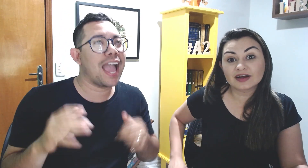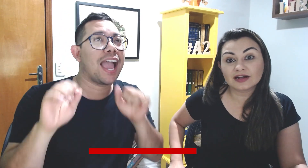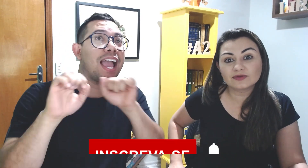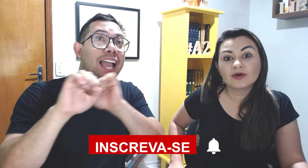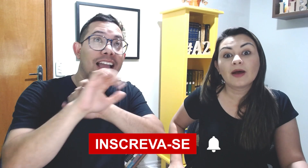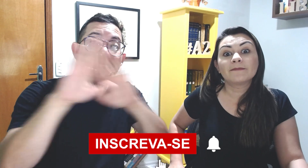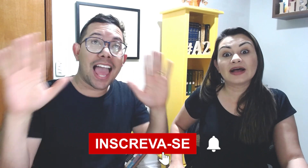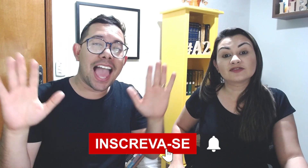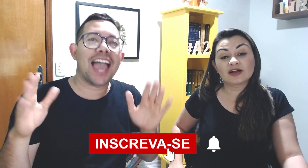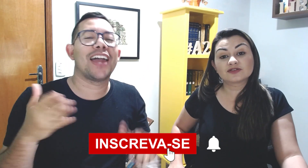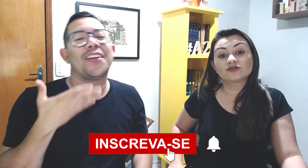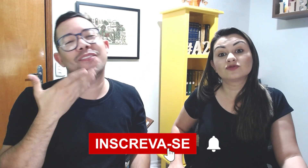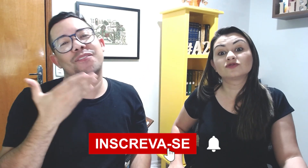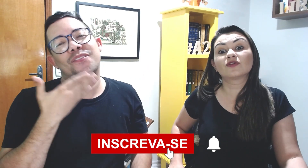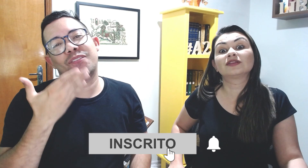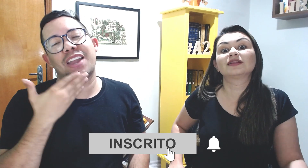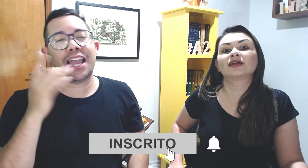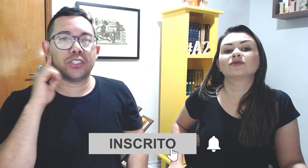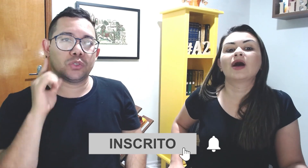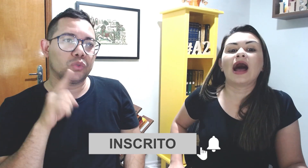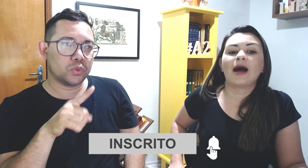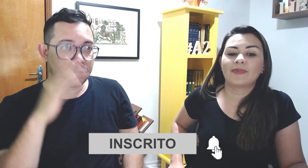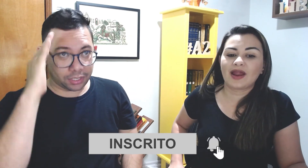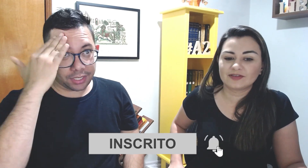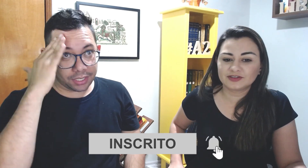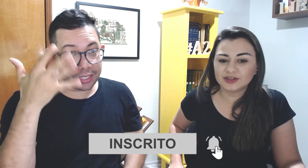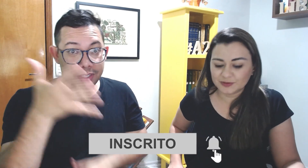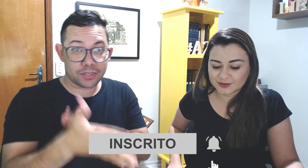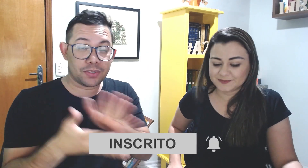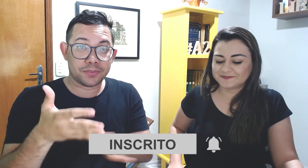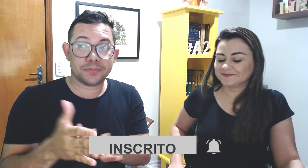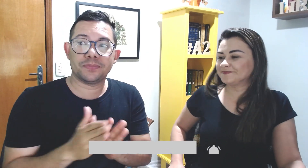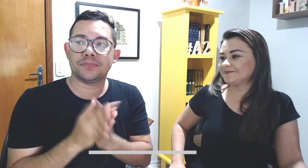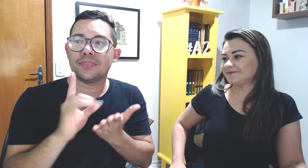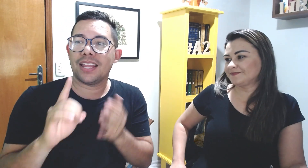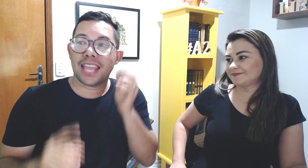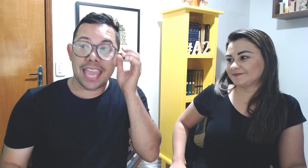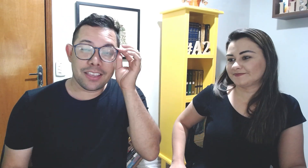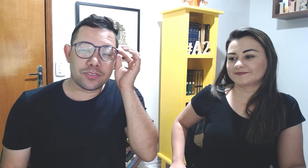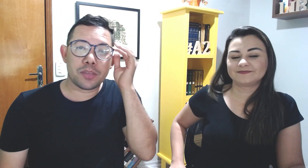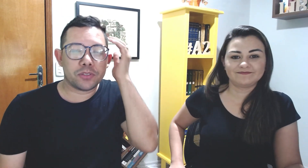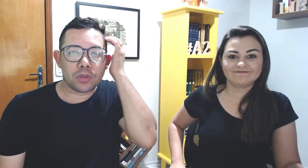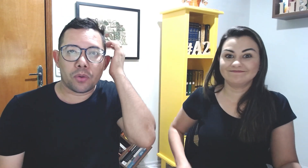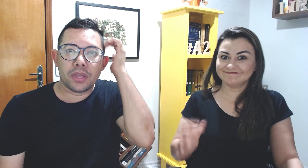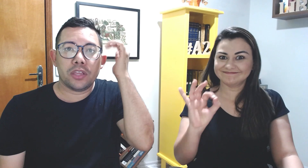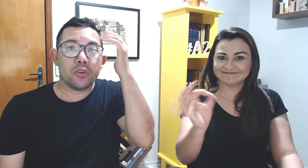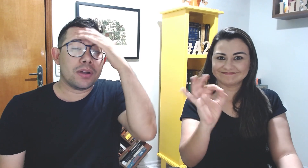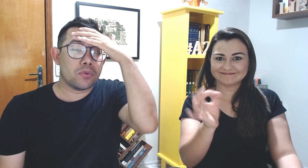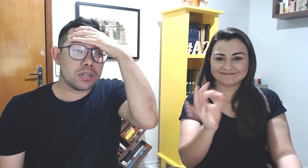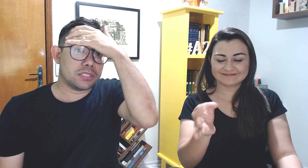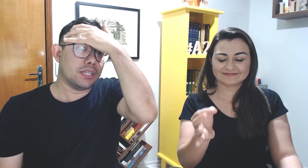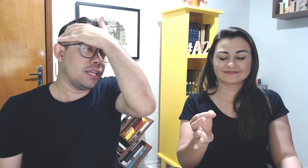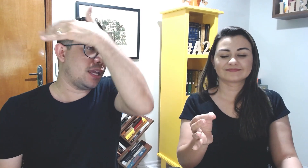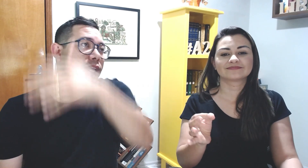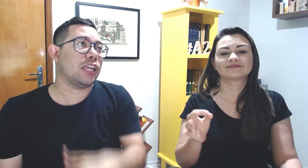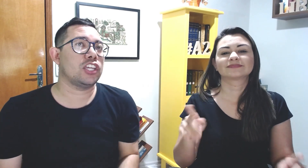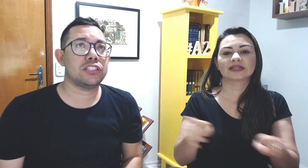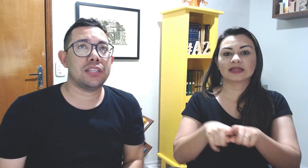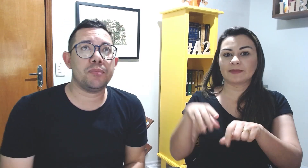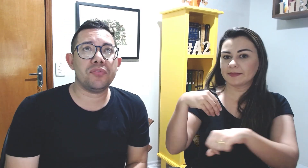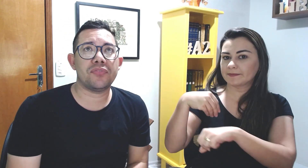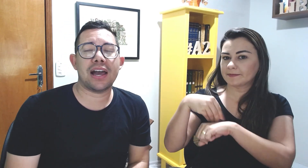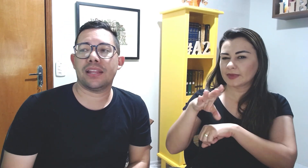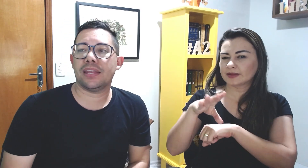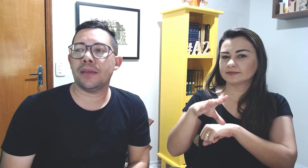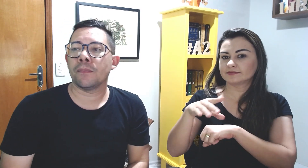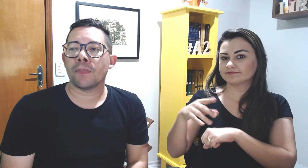vai ficando, mais fácil os surdos vão entendendo a palavra de Deus. É isso aí, pessoal. E uma coisa que a gente